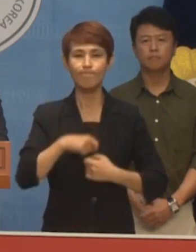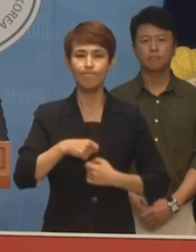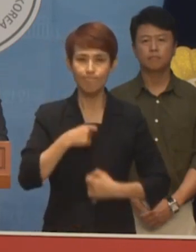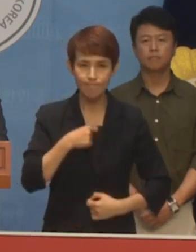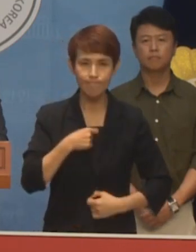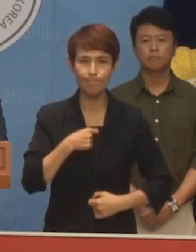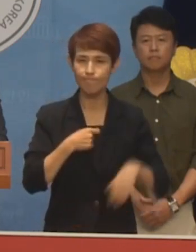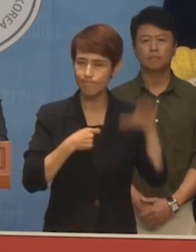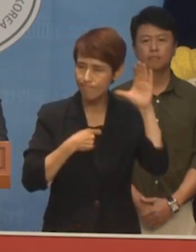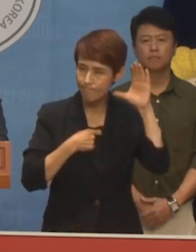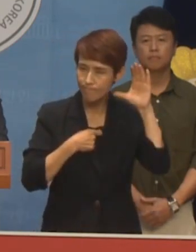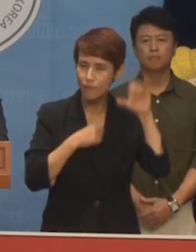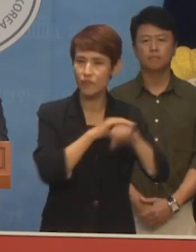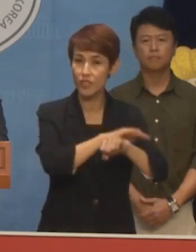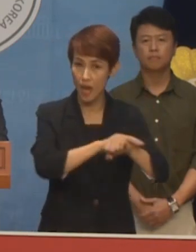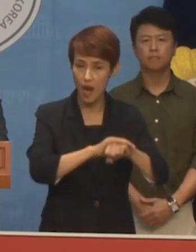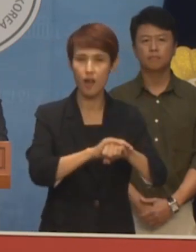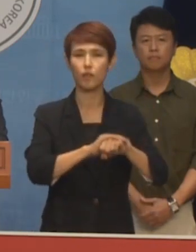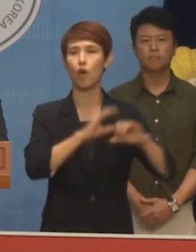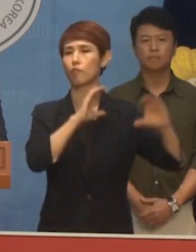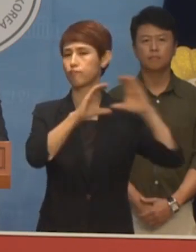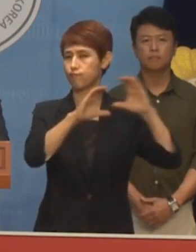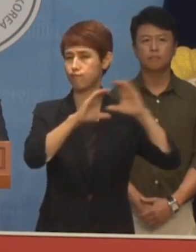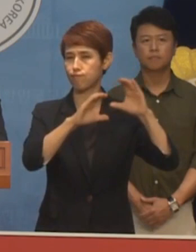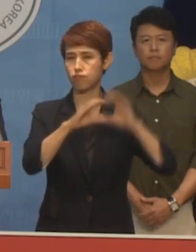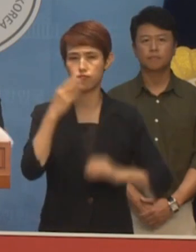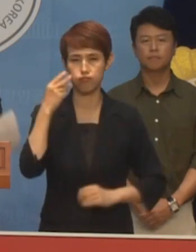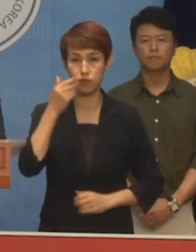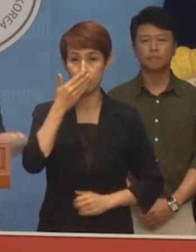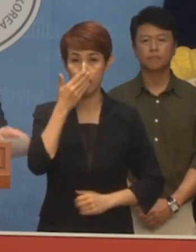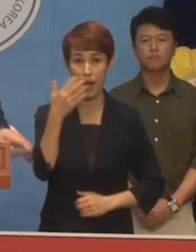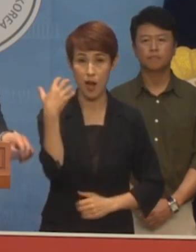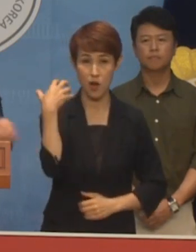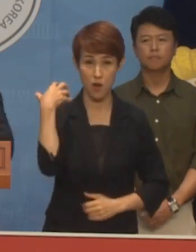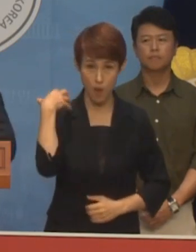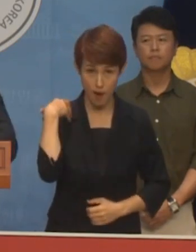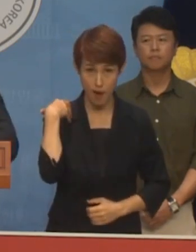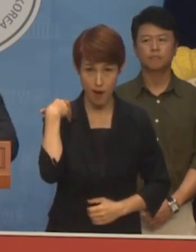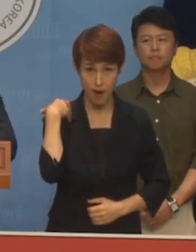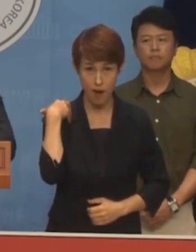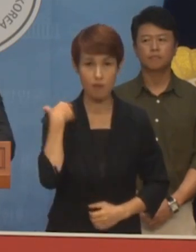정론을 지향하며 소통 창구로서의 역할을